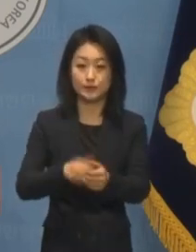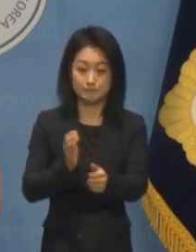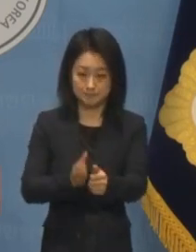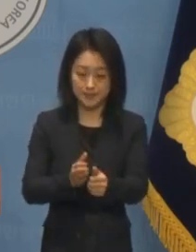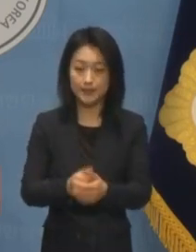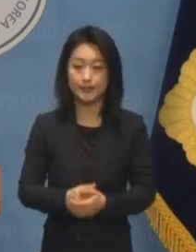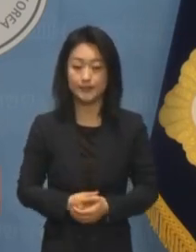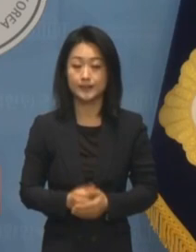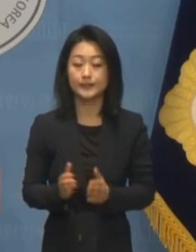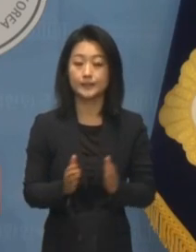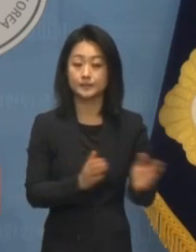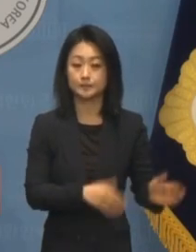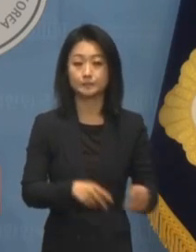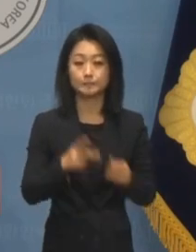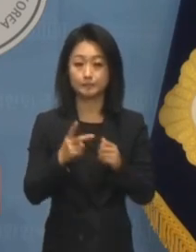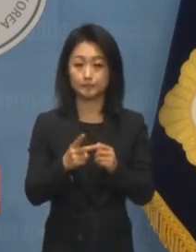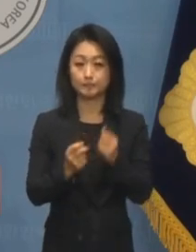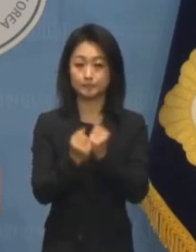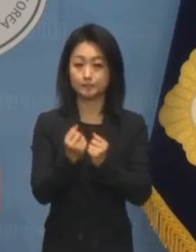두 번째입니다.